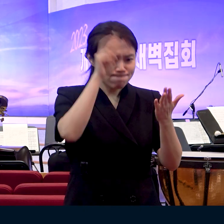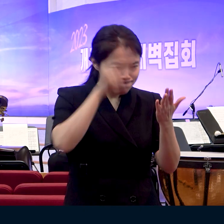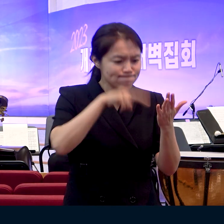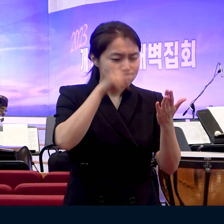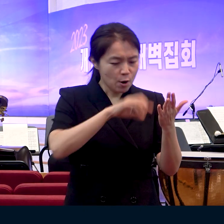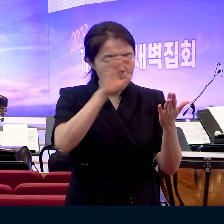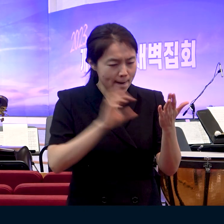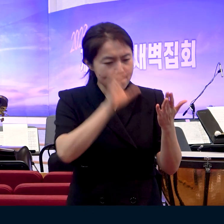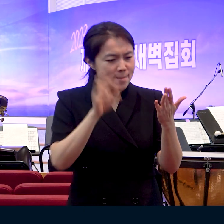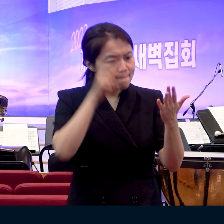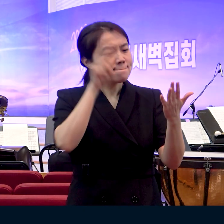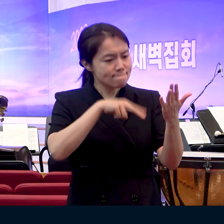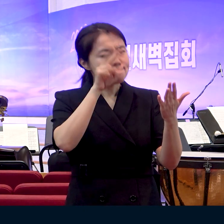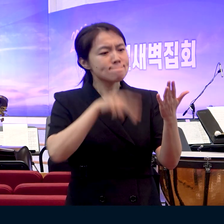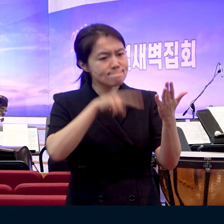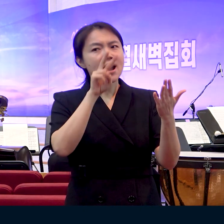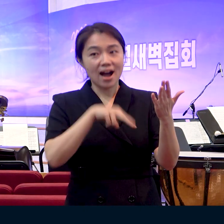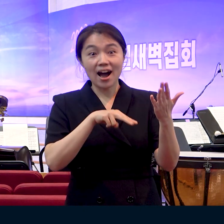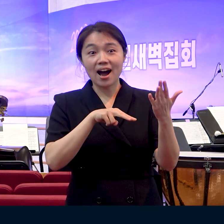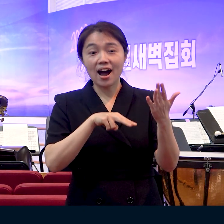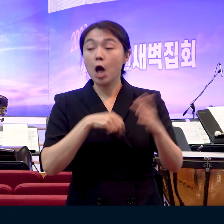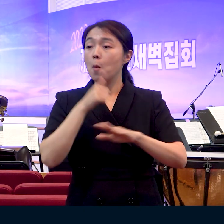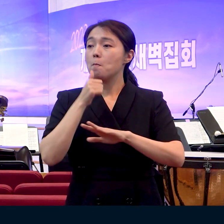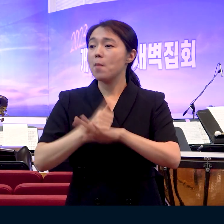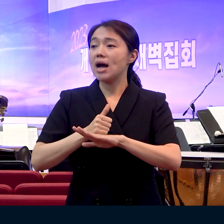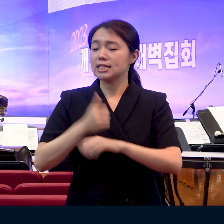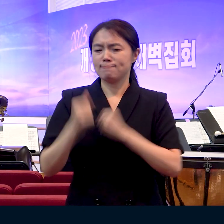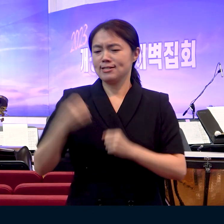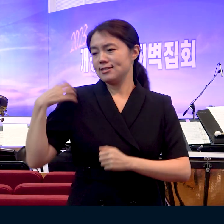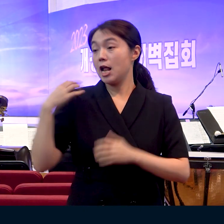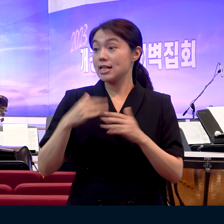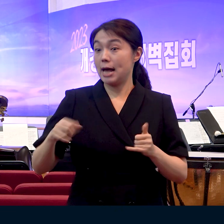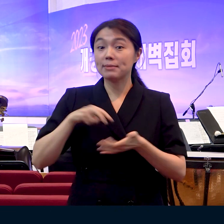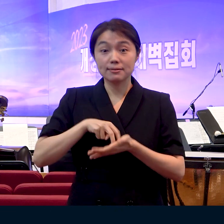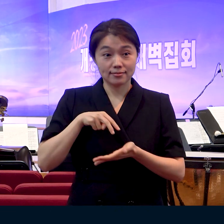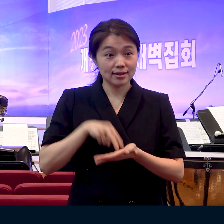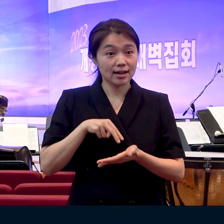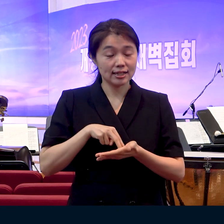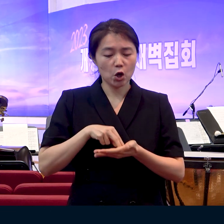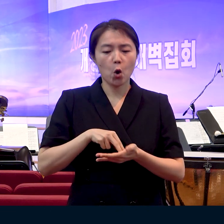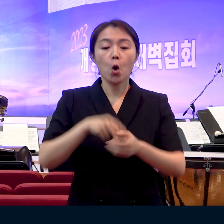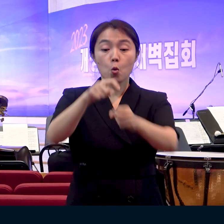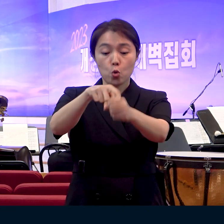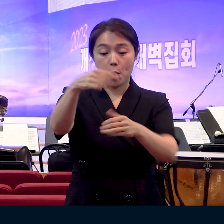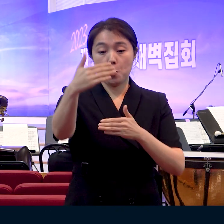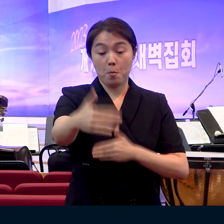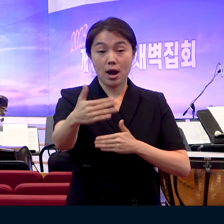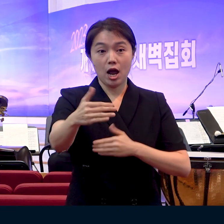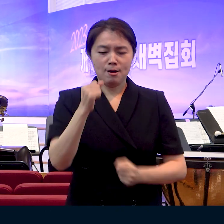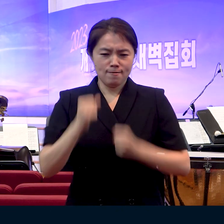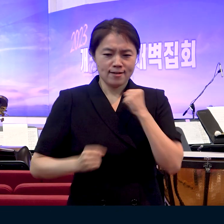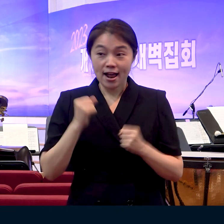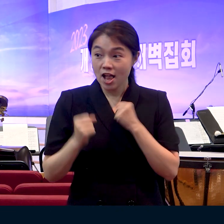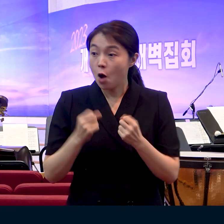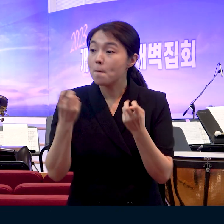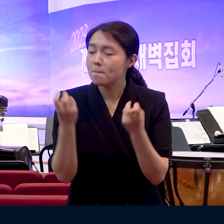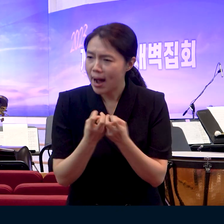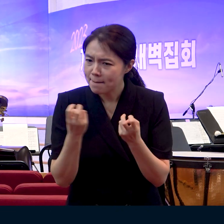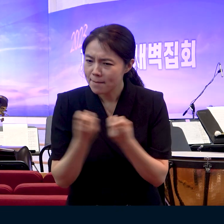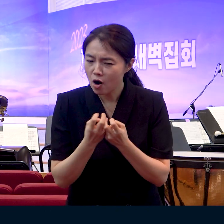읽고 또 읽으면서 앵커로서 이 마지막 구간을 달려가기 위하여 붙들어야 될 그것이